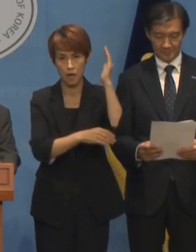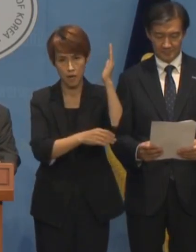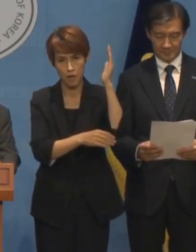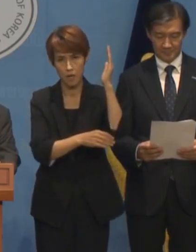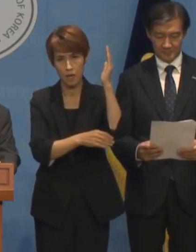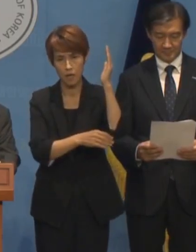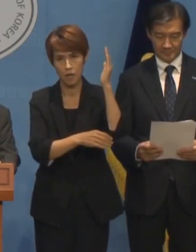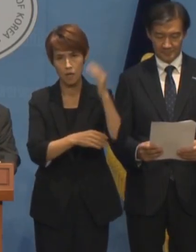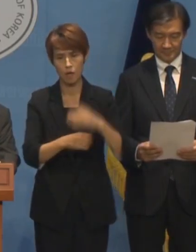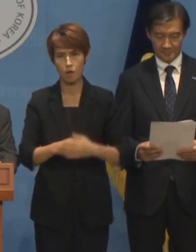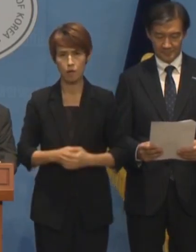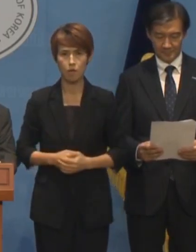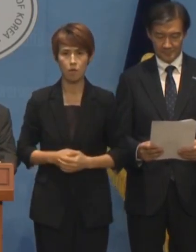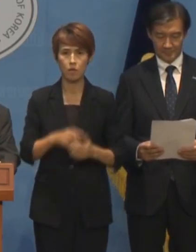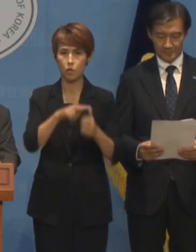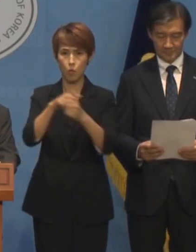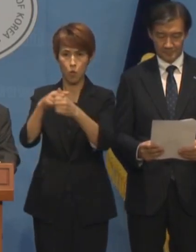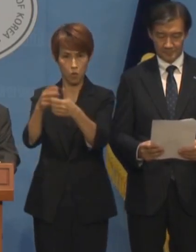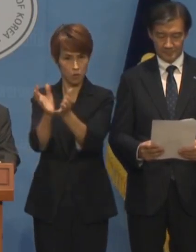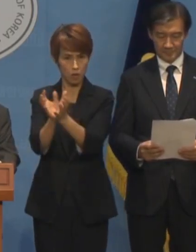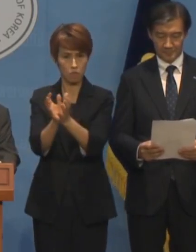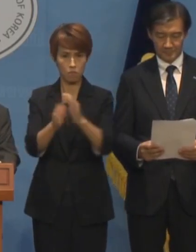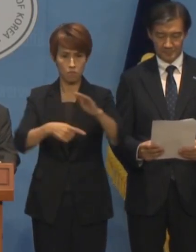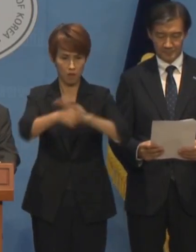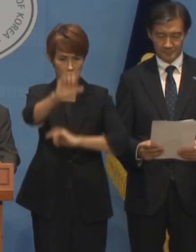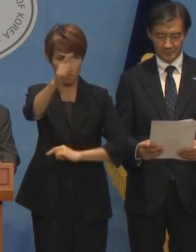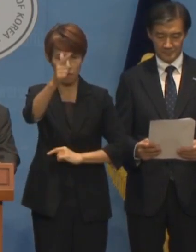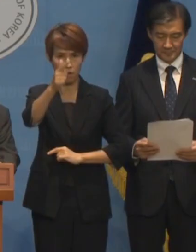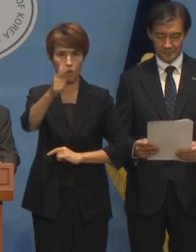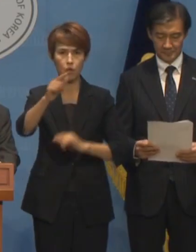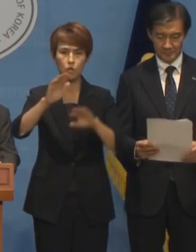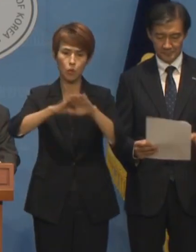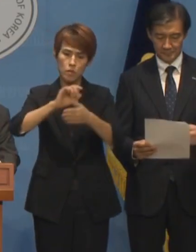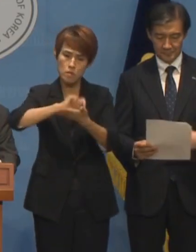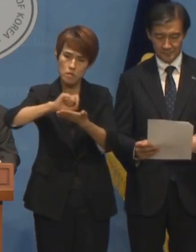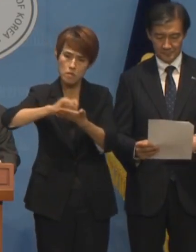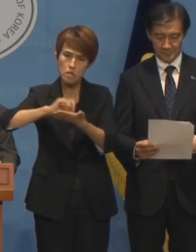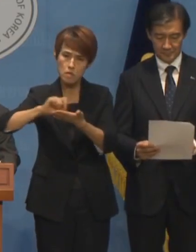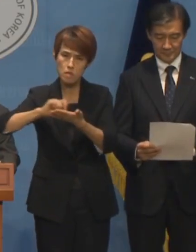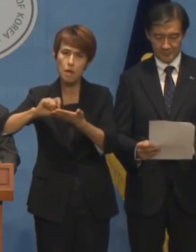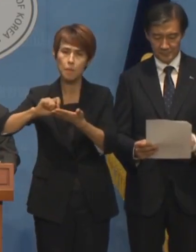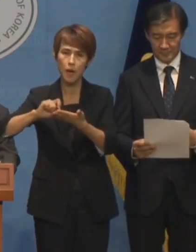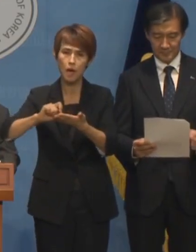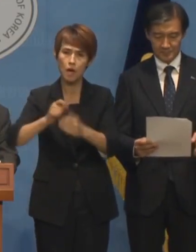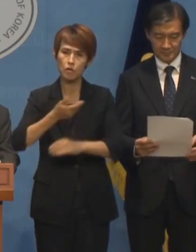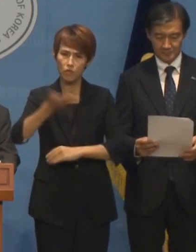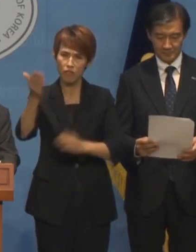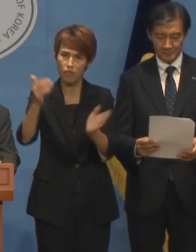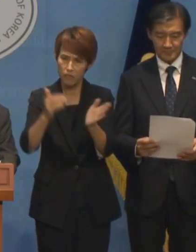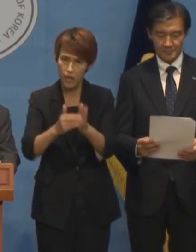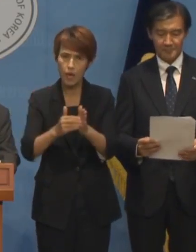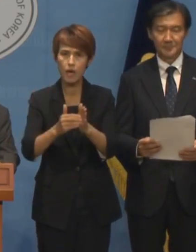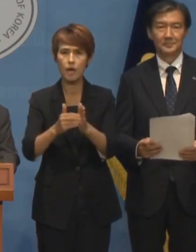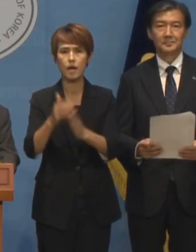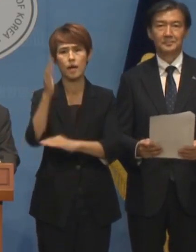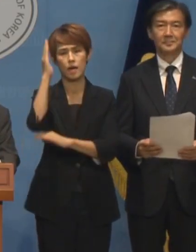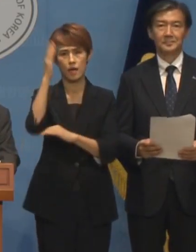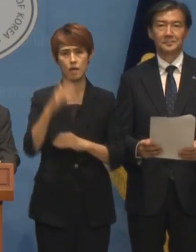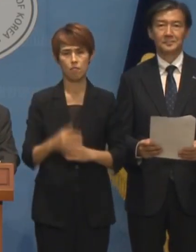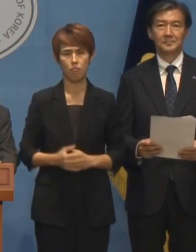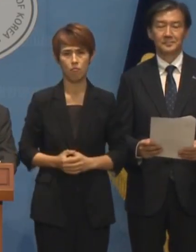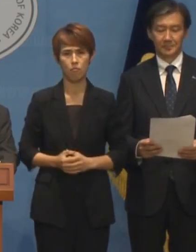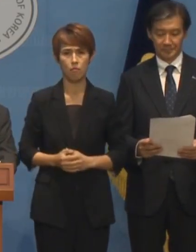있습니다. 반면 정보사는 해킹이 아니라 손글씨로 옮겨 적어 유출한 것이라고 말하고